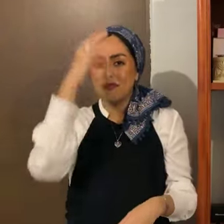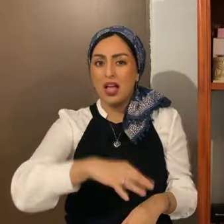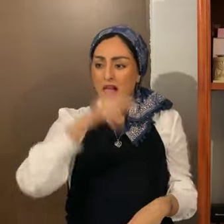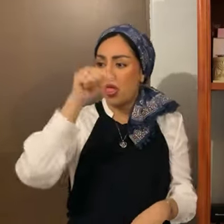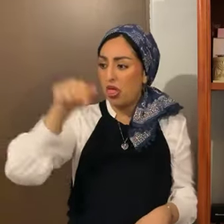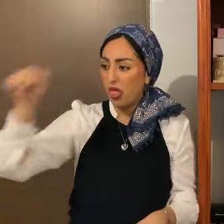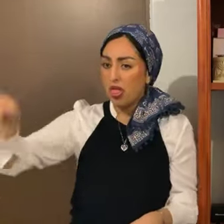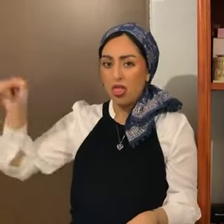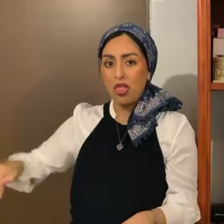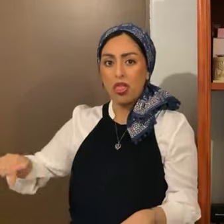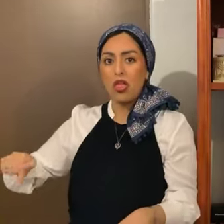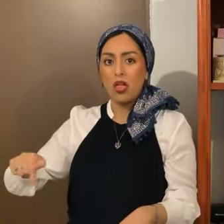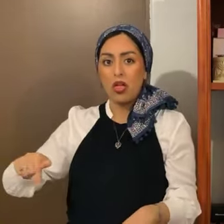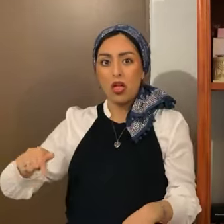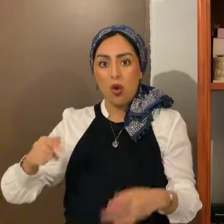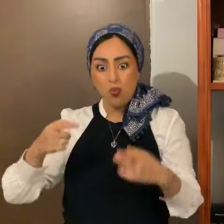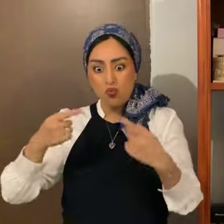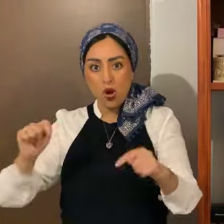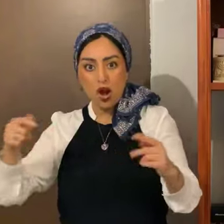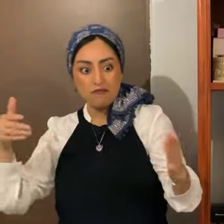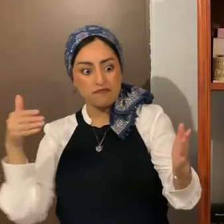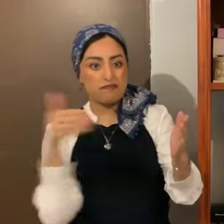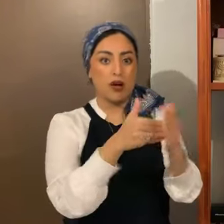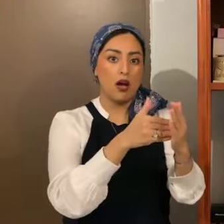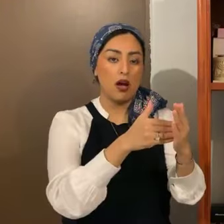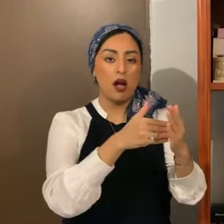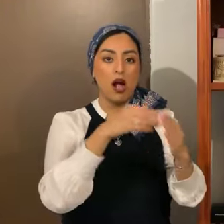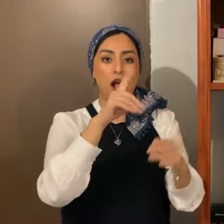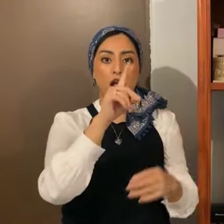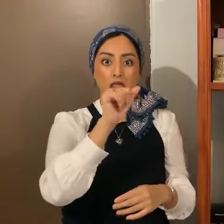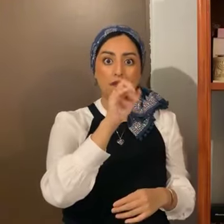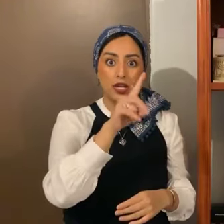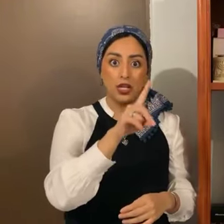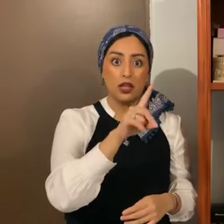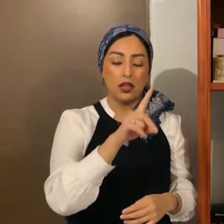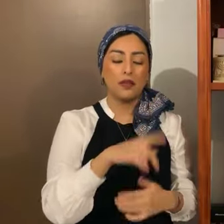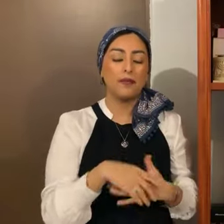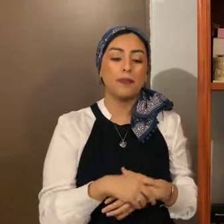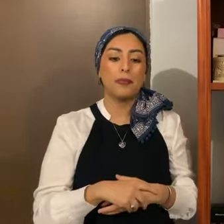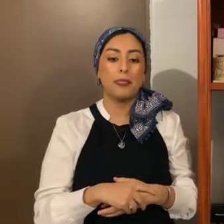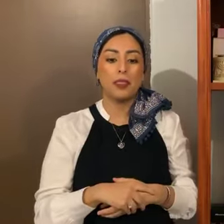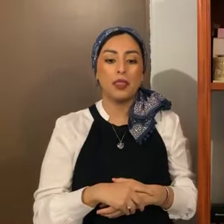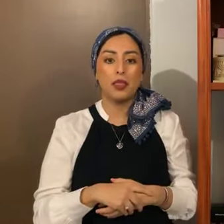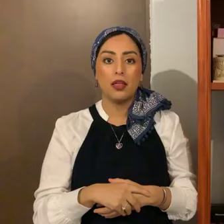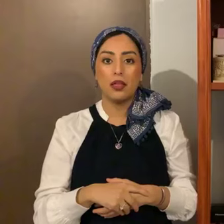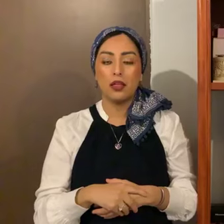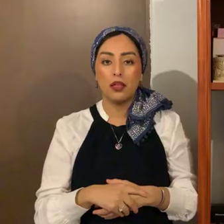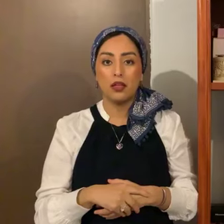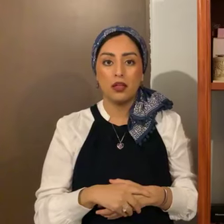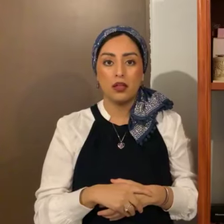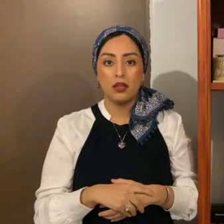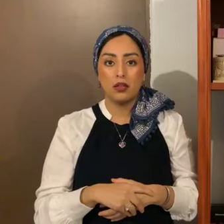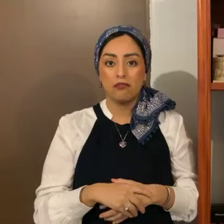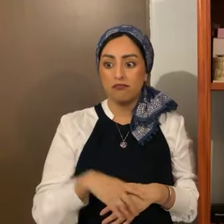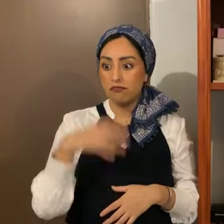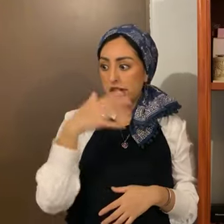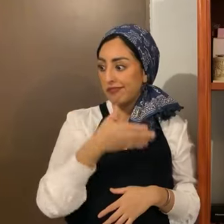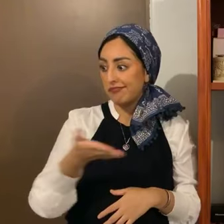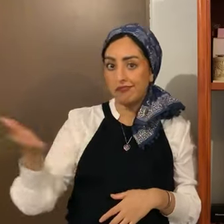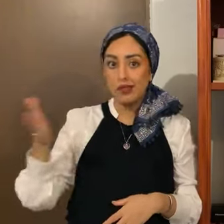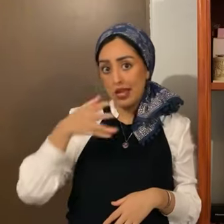Yahweh, estaba siendo el rey David perseguido por hombres sin temor de